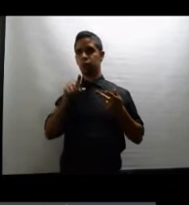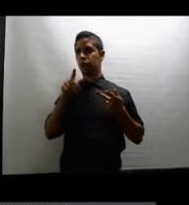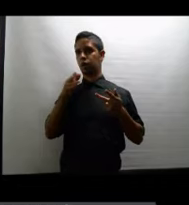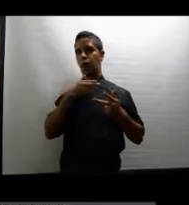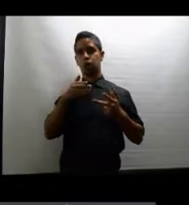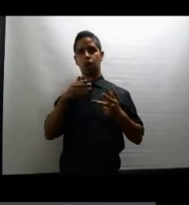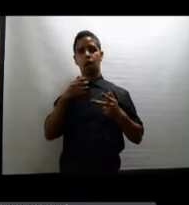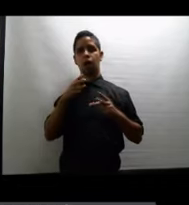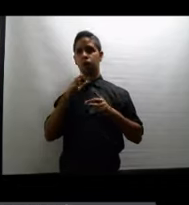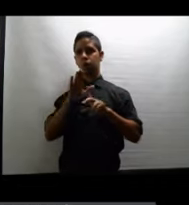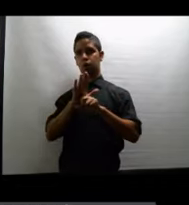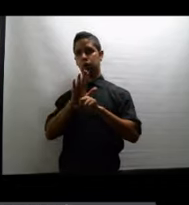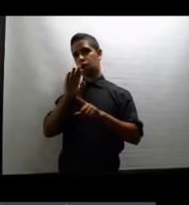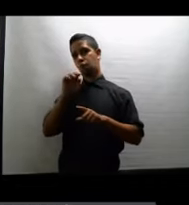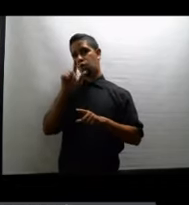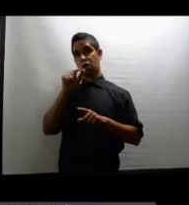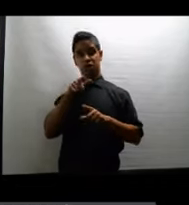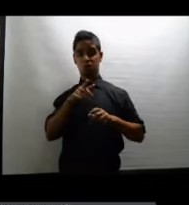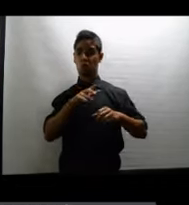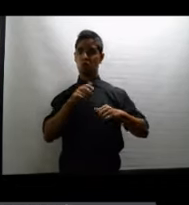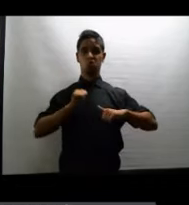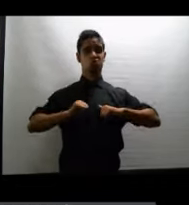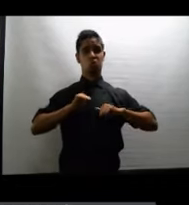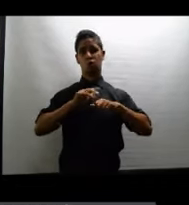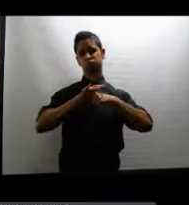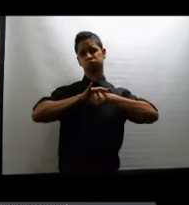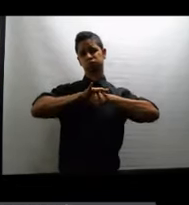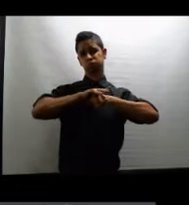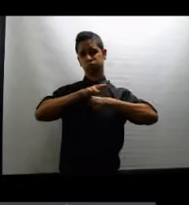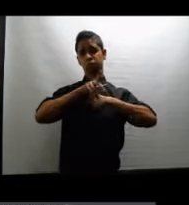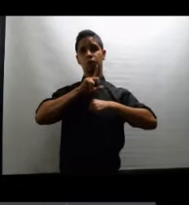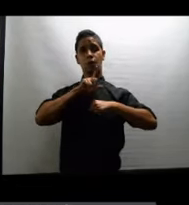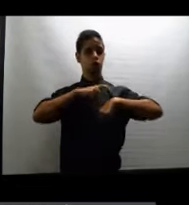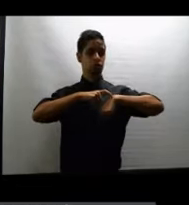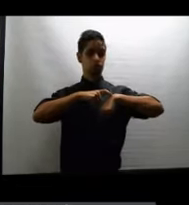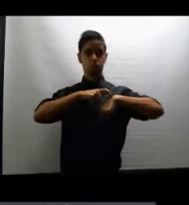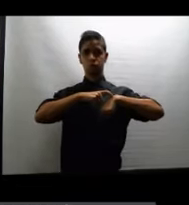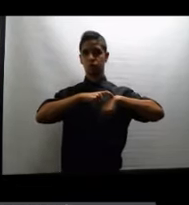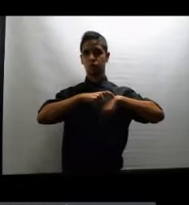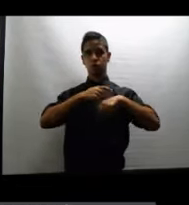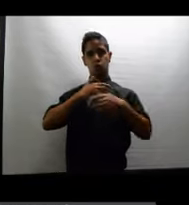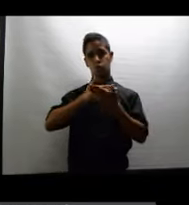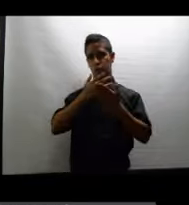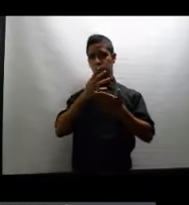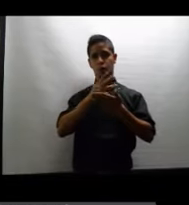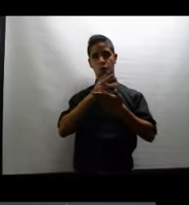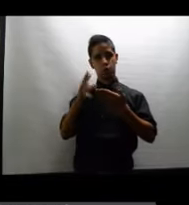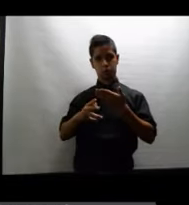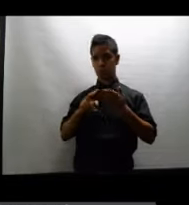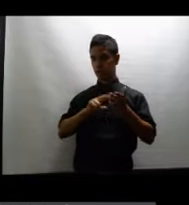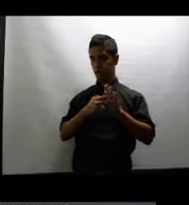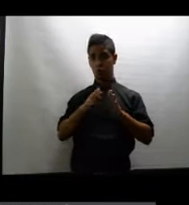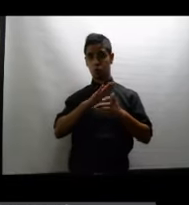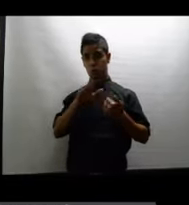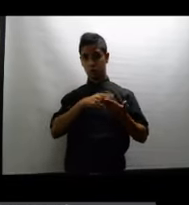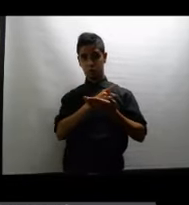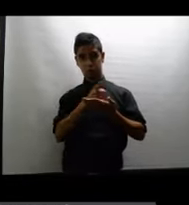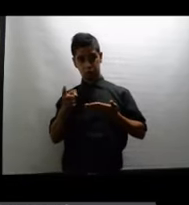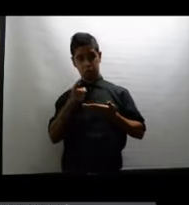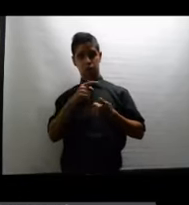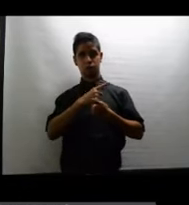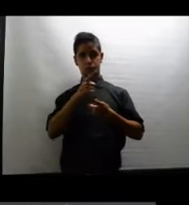se llenaban, se abarrotaban. Y entonces era una etapa donde no era los fines de semana, era la semana completa, un